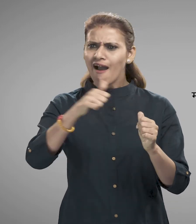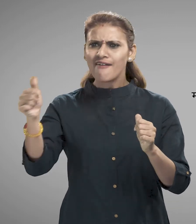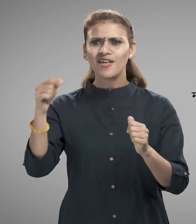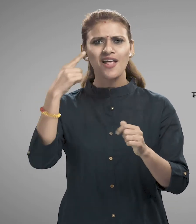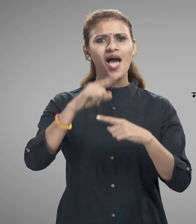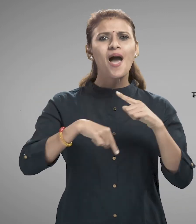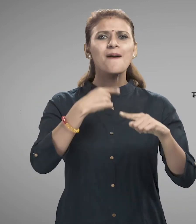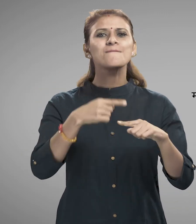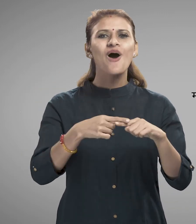बताएंगे।